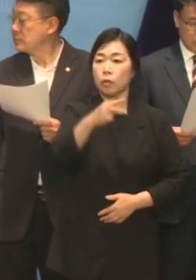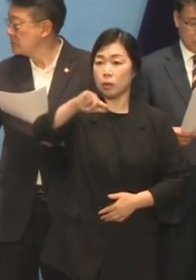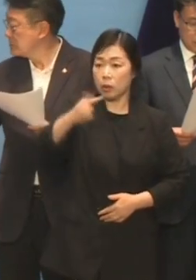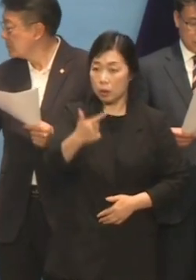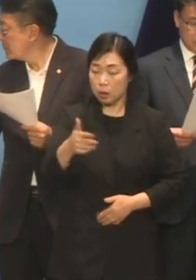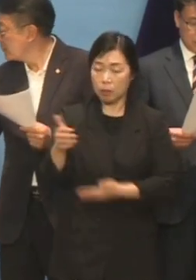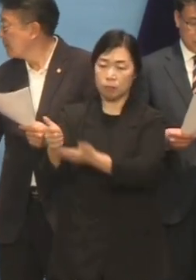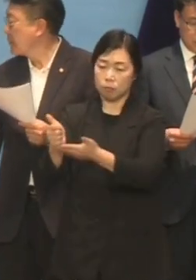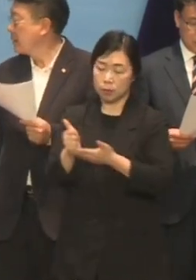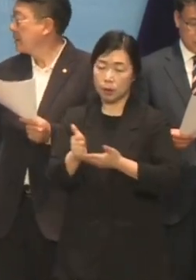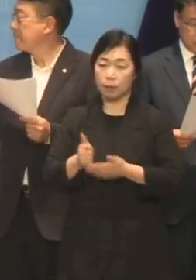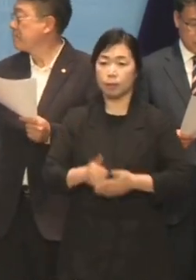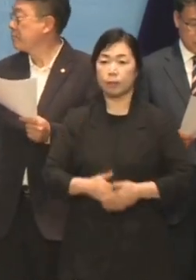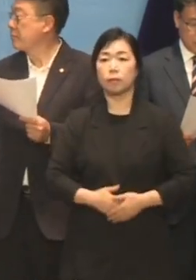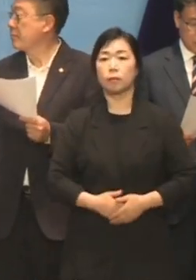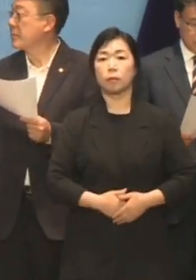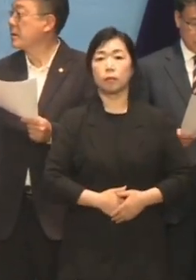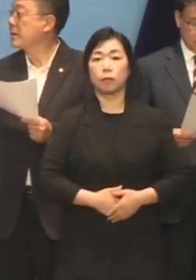하겠습니다.